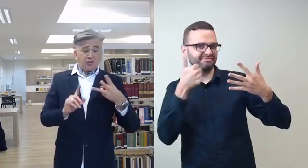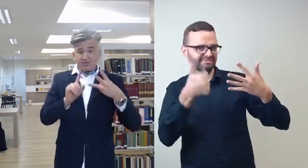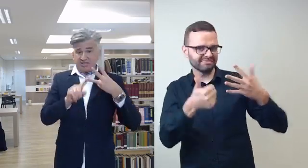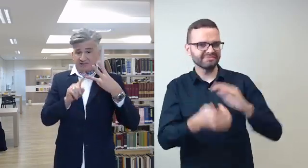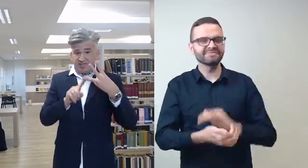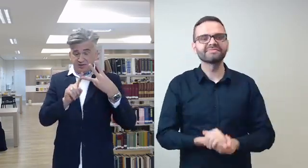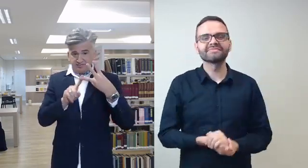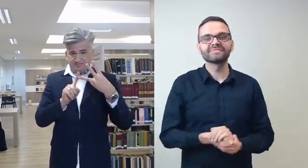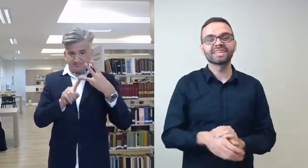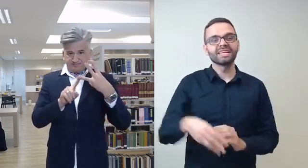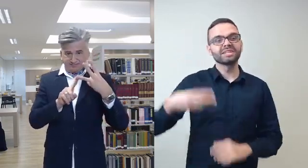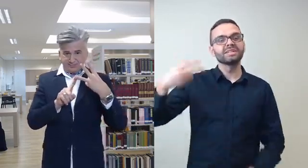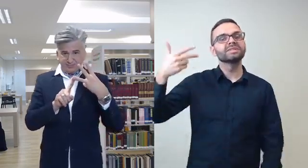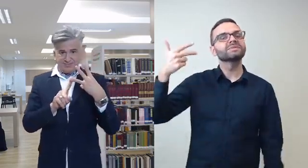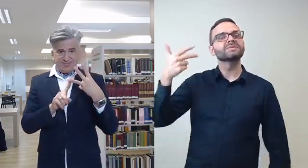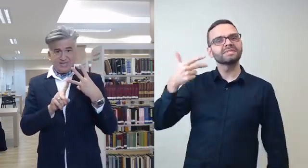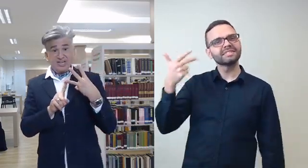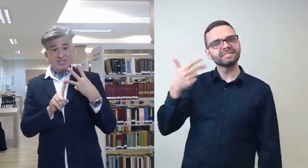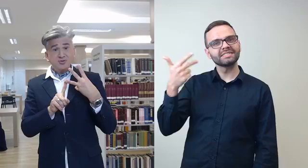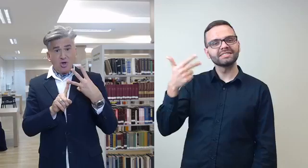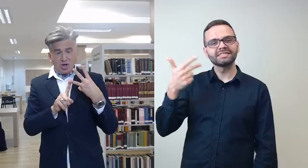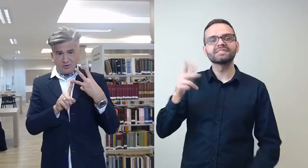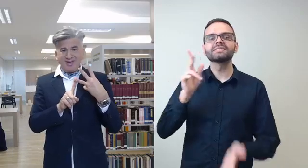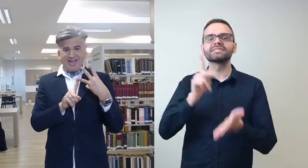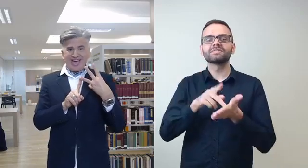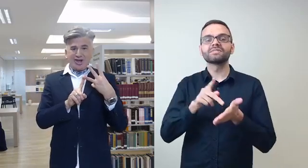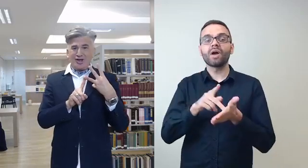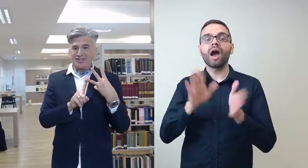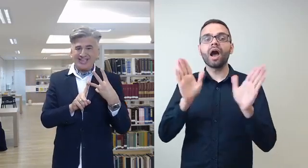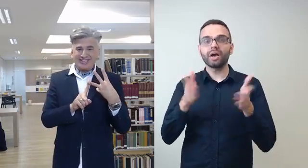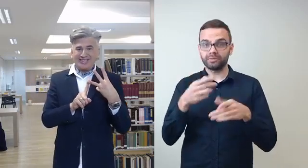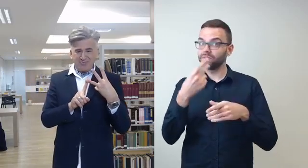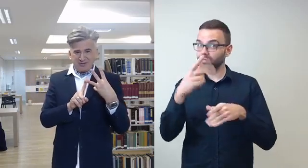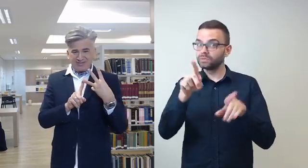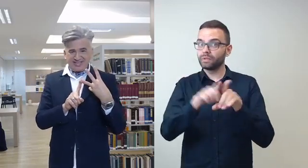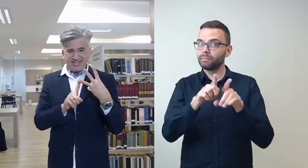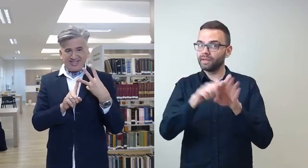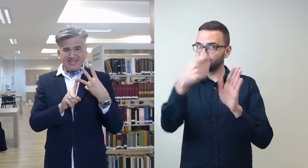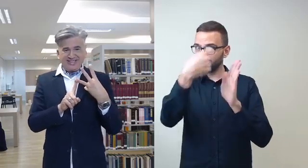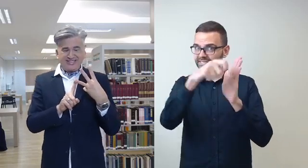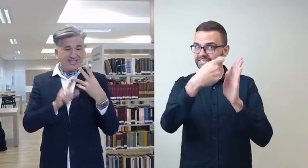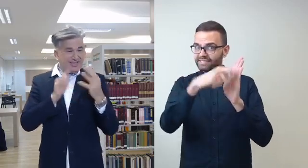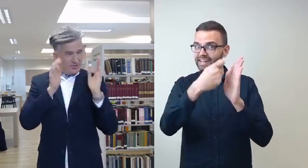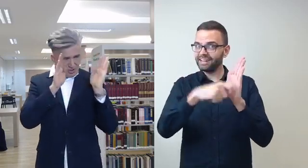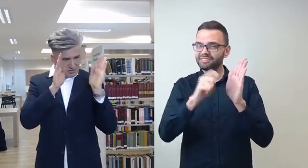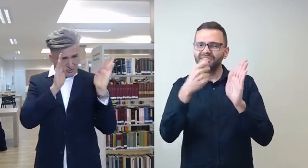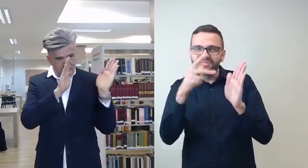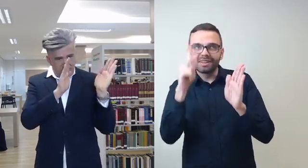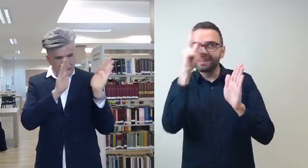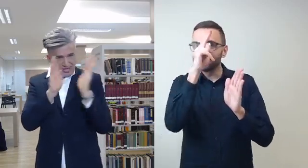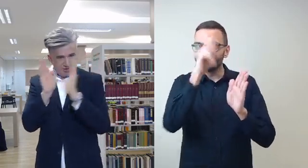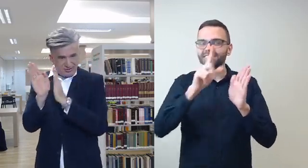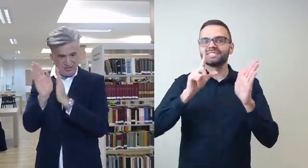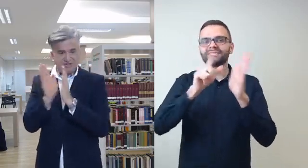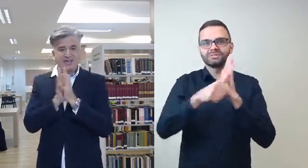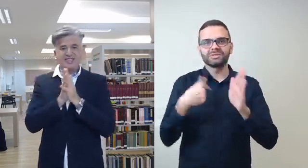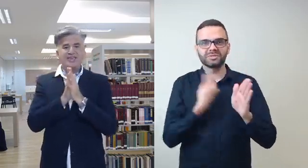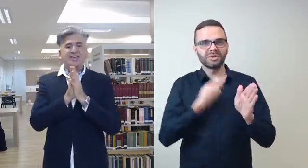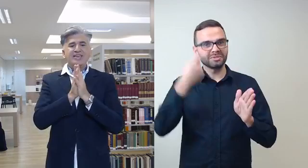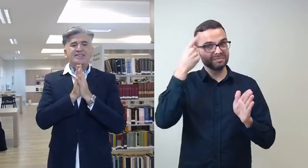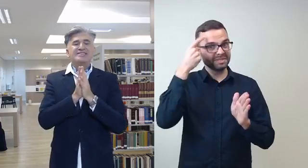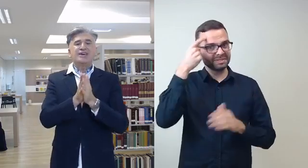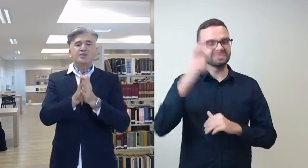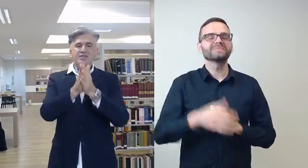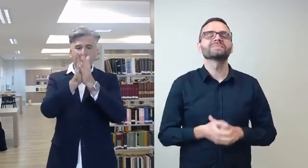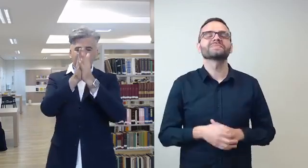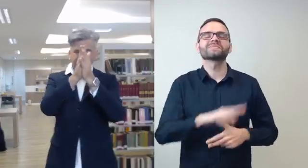agora para o terceiro grande bloco. Anota aí, então, para você seguir o nosso raciocínio aqui,